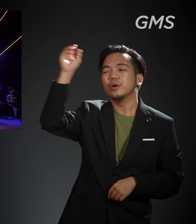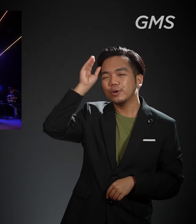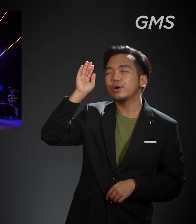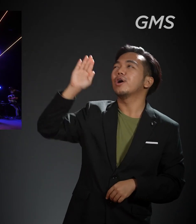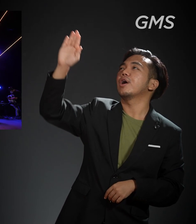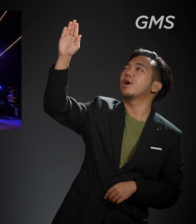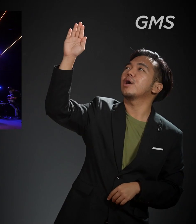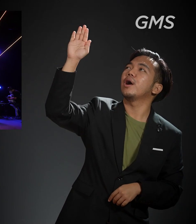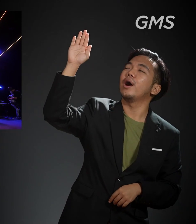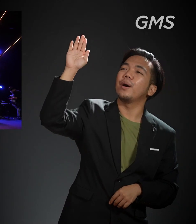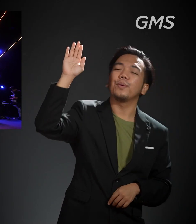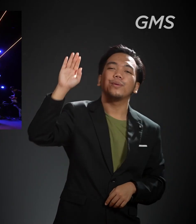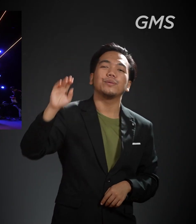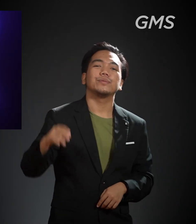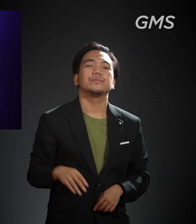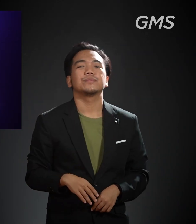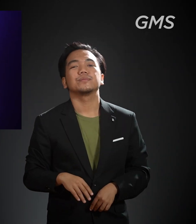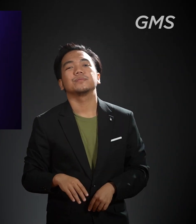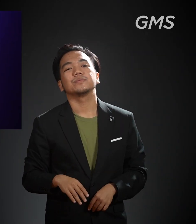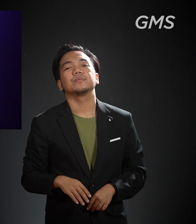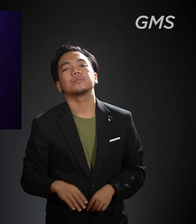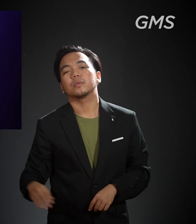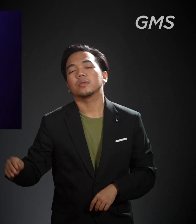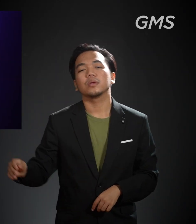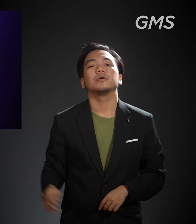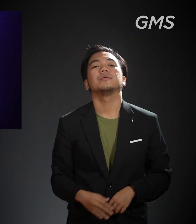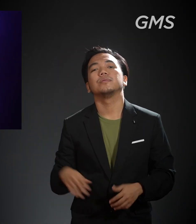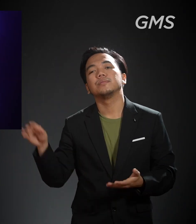akan Engkau.